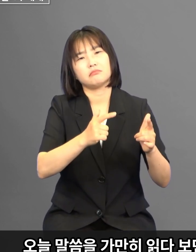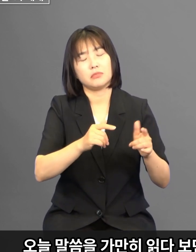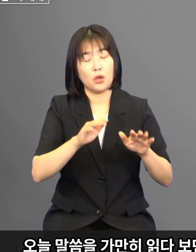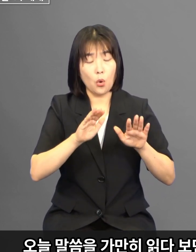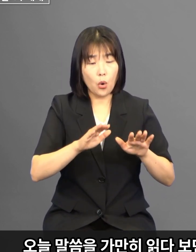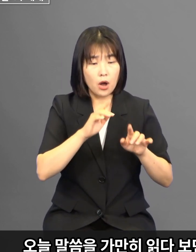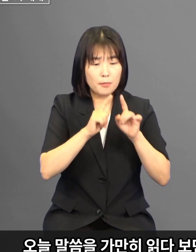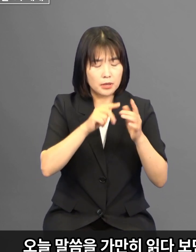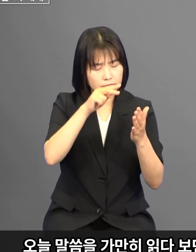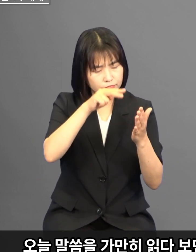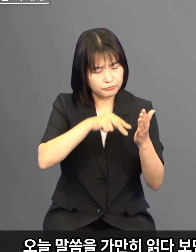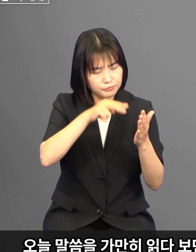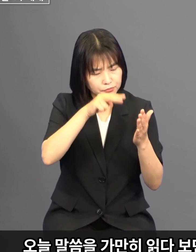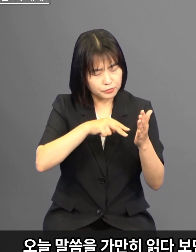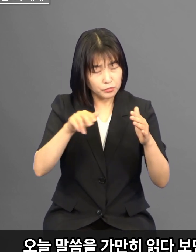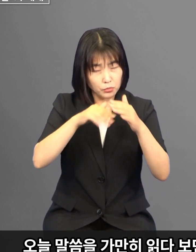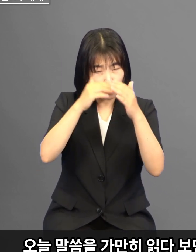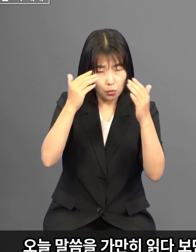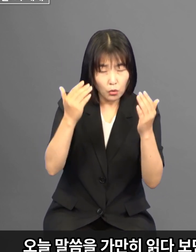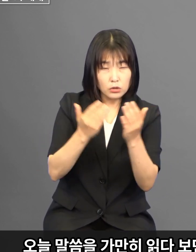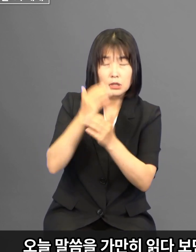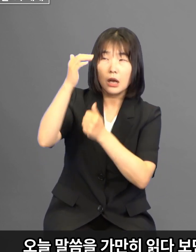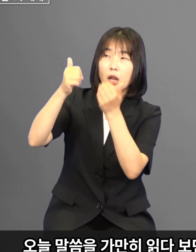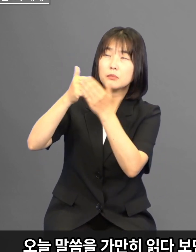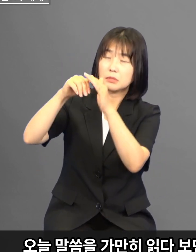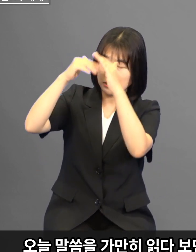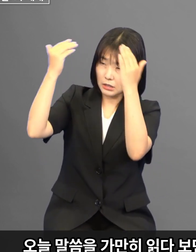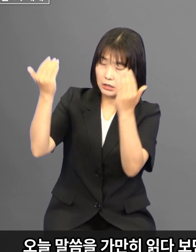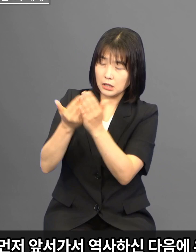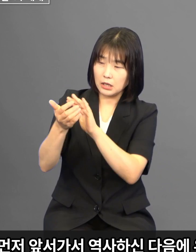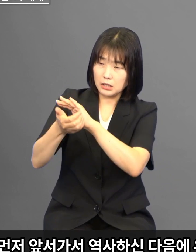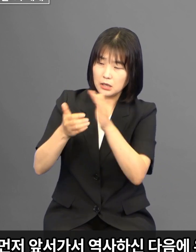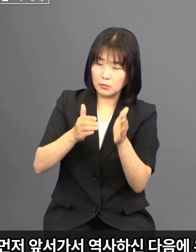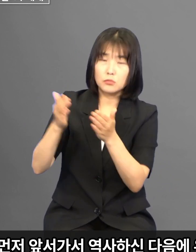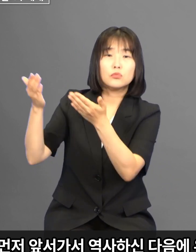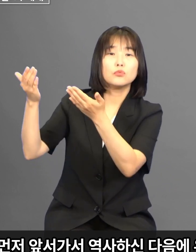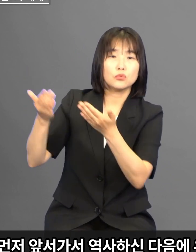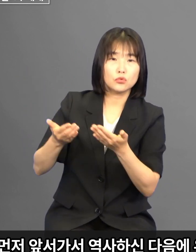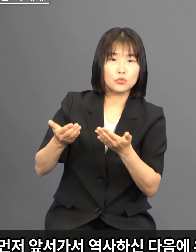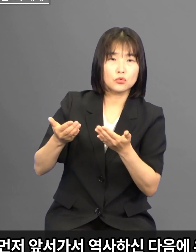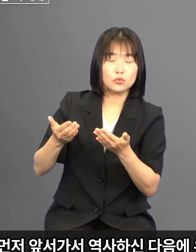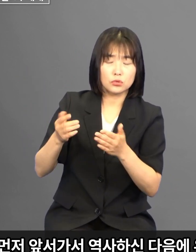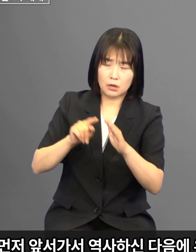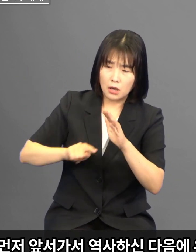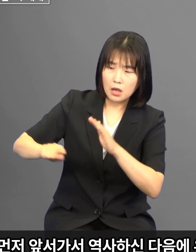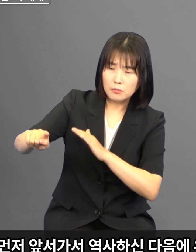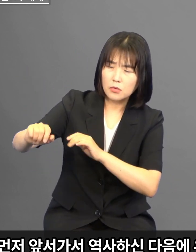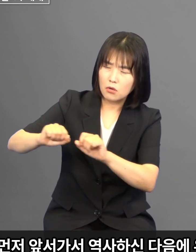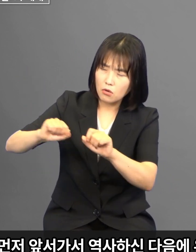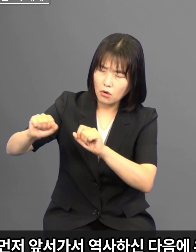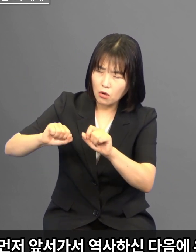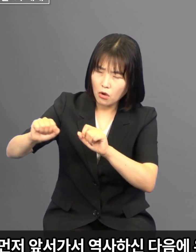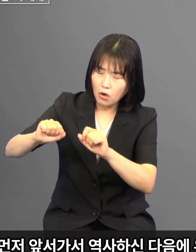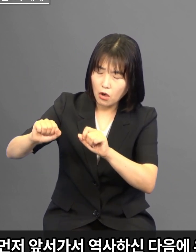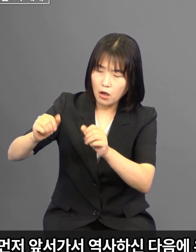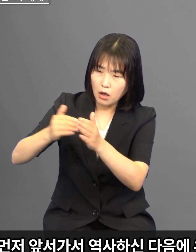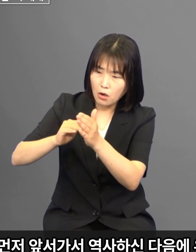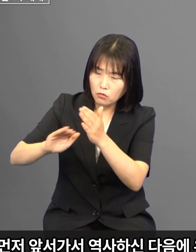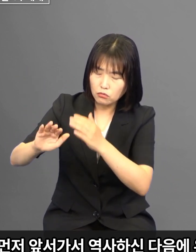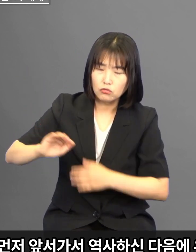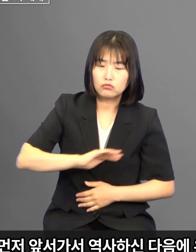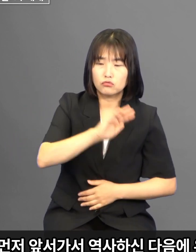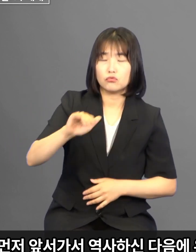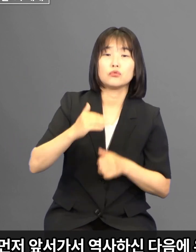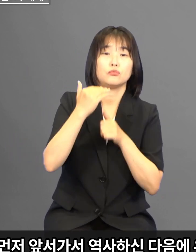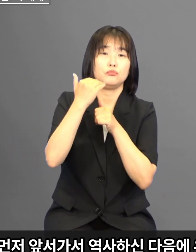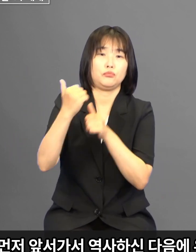읽다 보면 모든 것을 하나님이 다 예비해 주시고 먼저 앞서가서 역사하신 다음에 우리를 초청하신다는